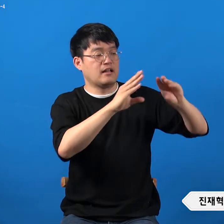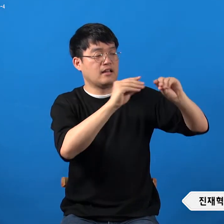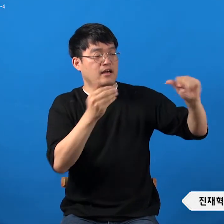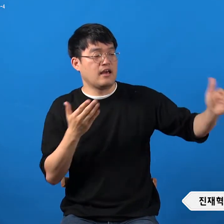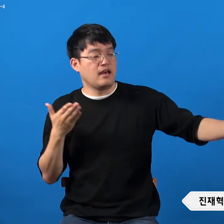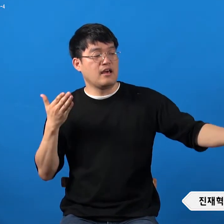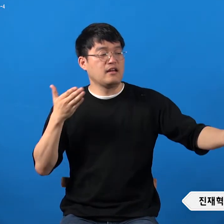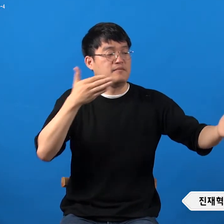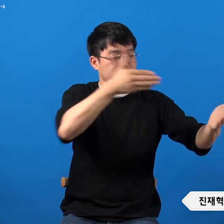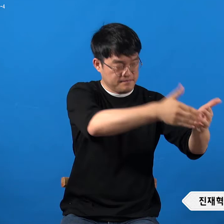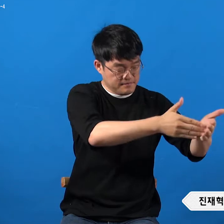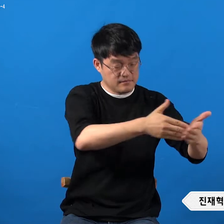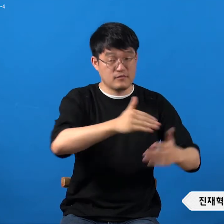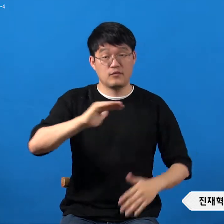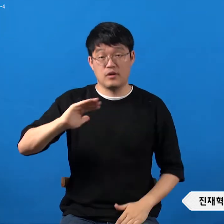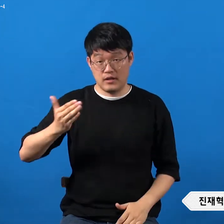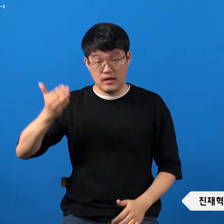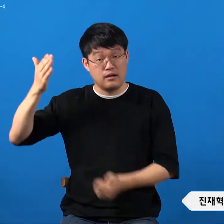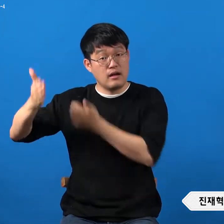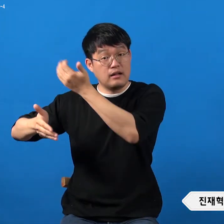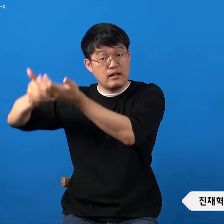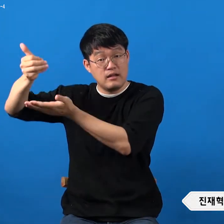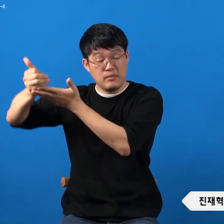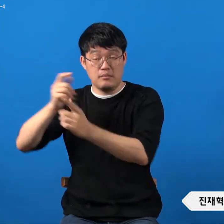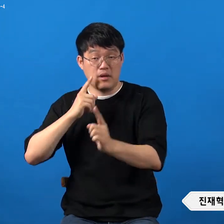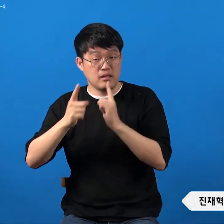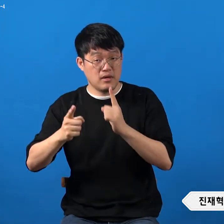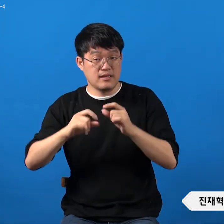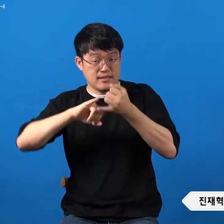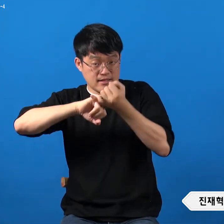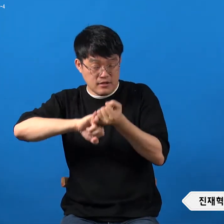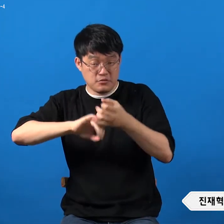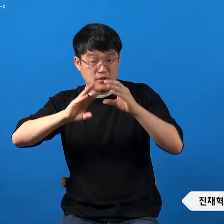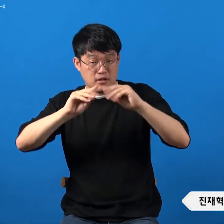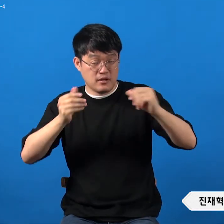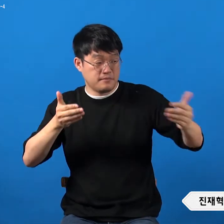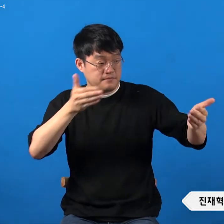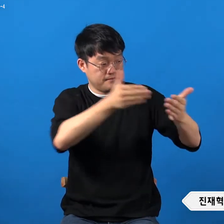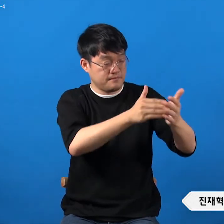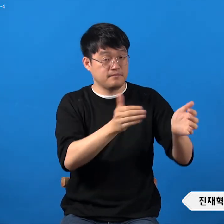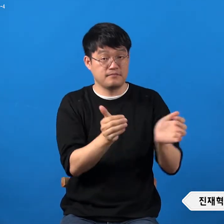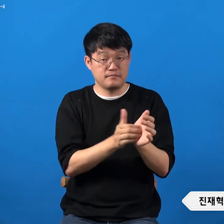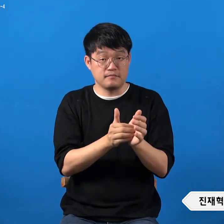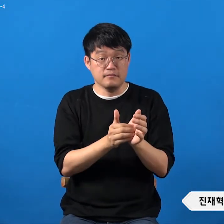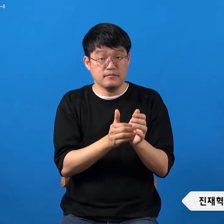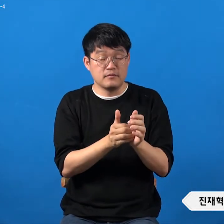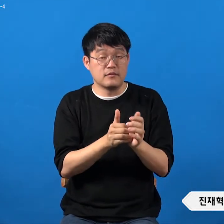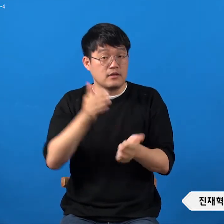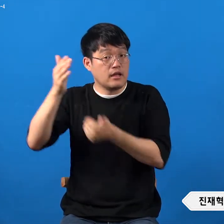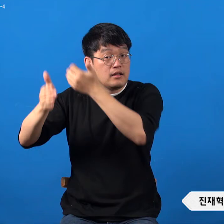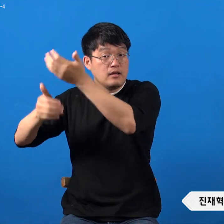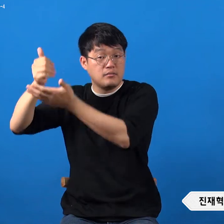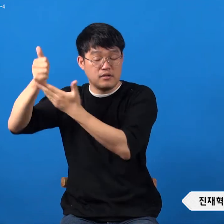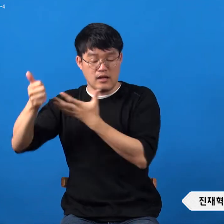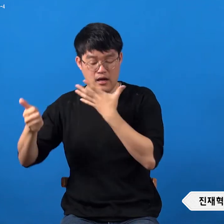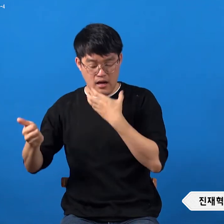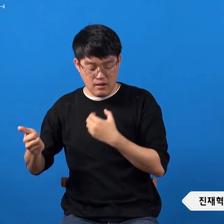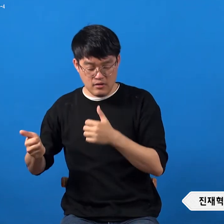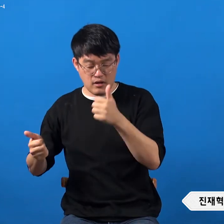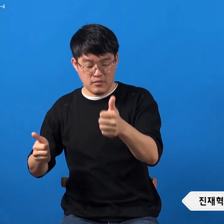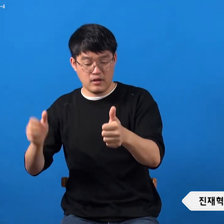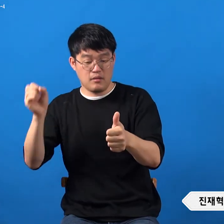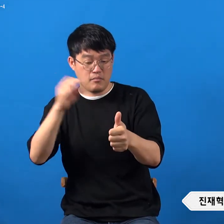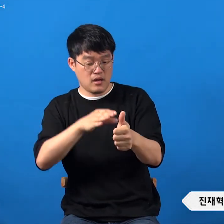땅에 들어갔더라. 드디어 하나님이 말씀하신 약속의 땅에 도착했습니다. 하나님은 그